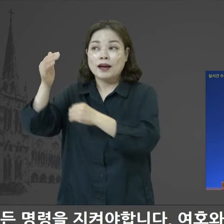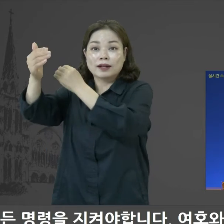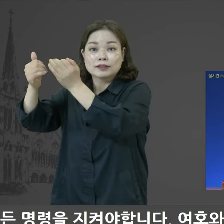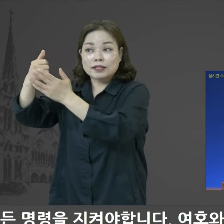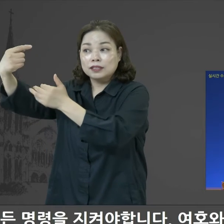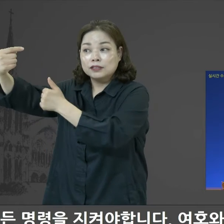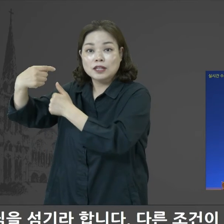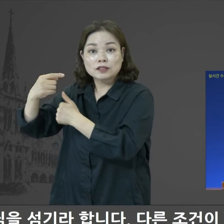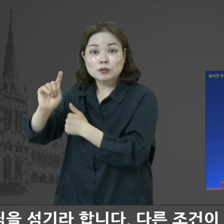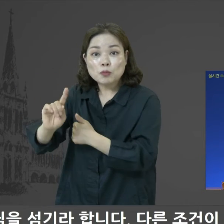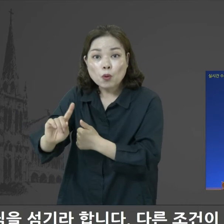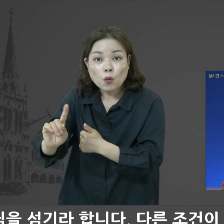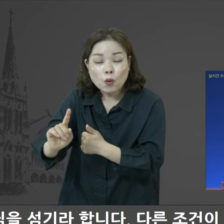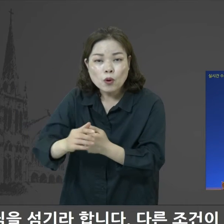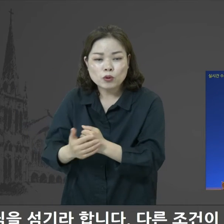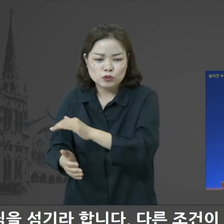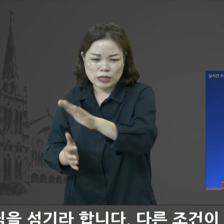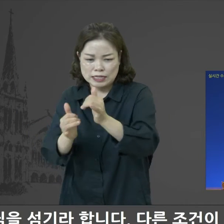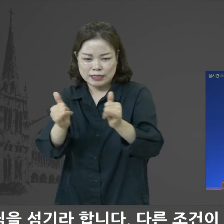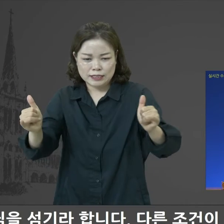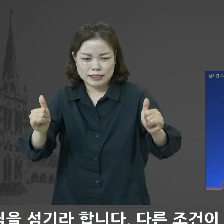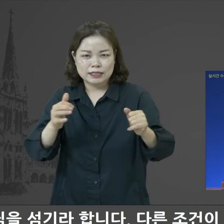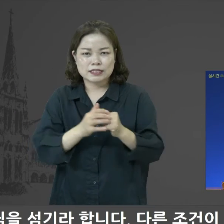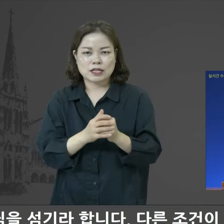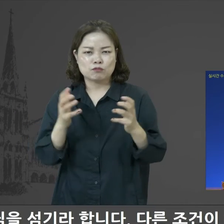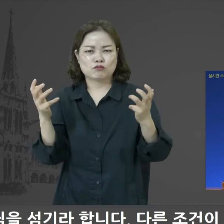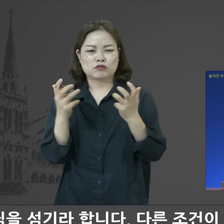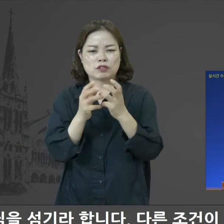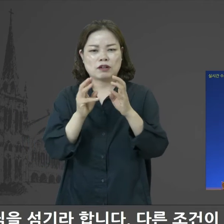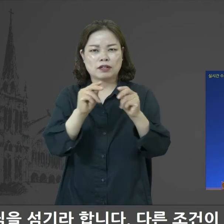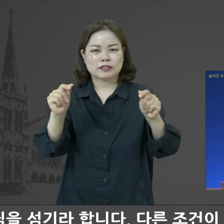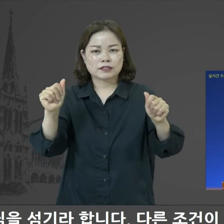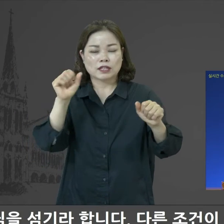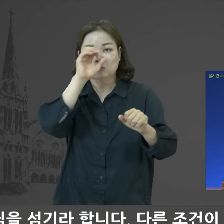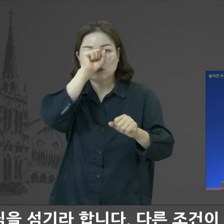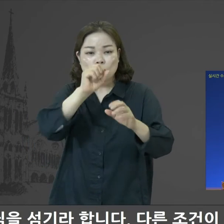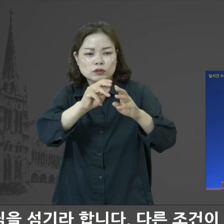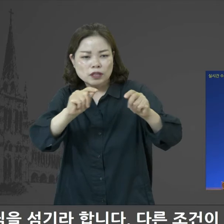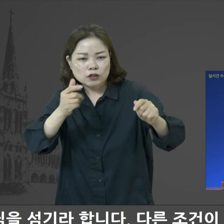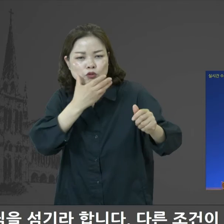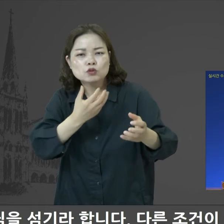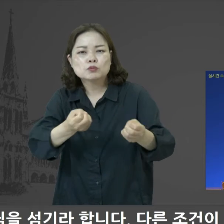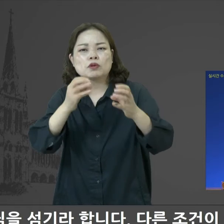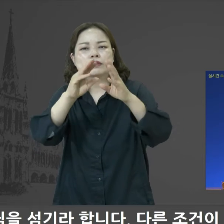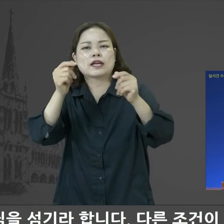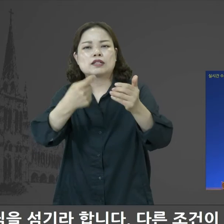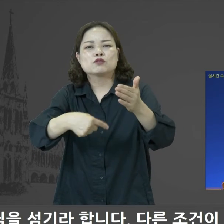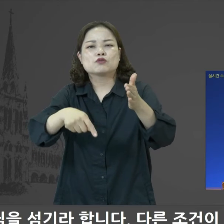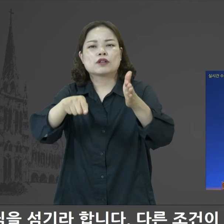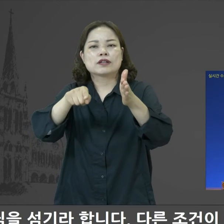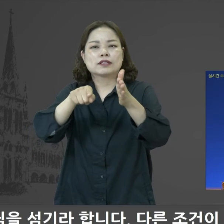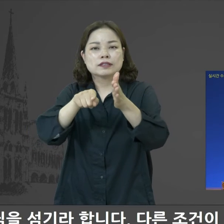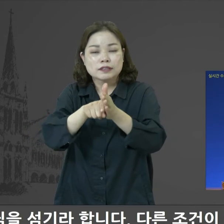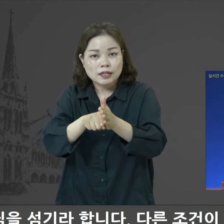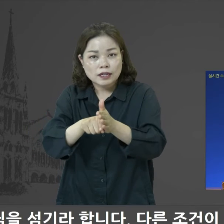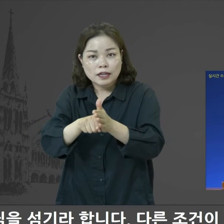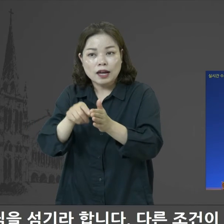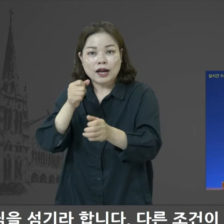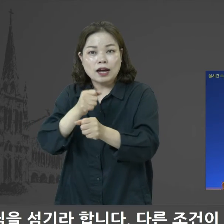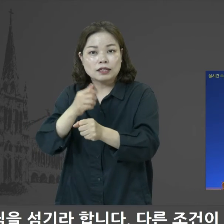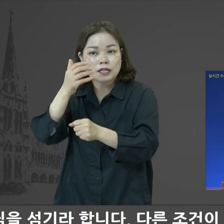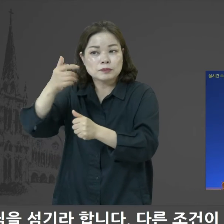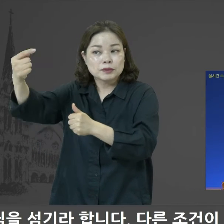하나님께서 제시하신 방법은 우리 인생이 젖과 꿀이 흐르는 땅, 비옥한 땅, 축복된 땅이 되기 위해서 하나님께서 제시한